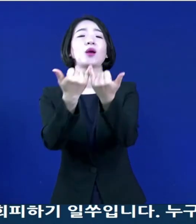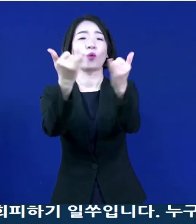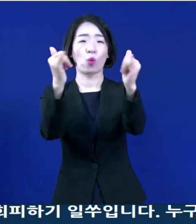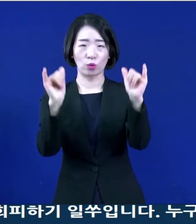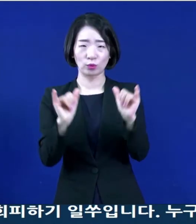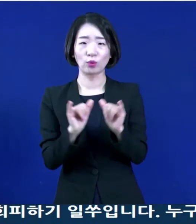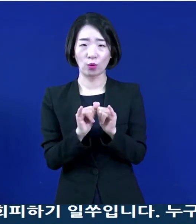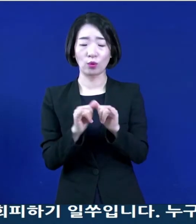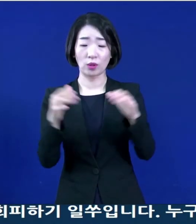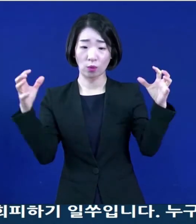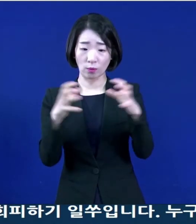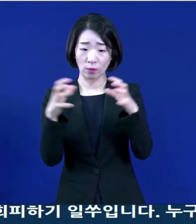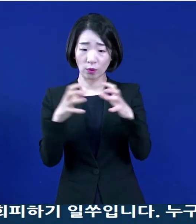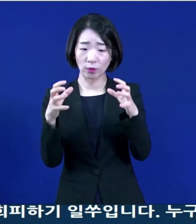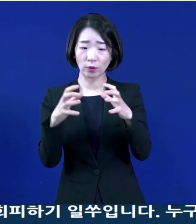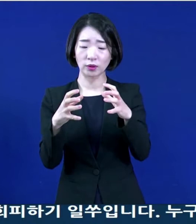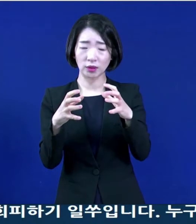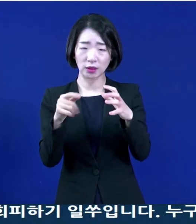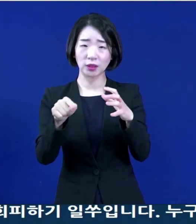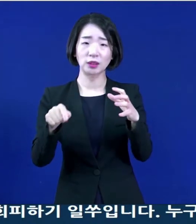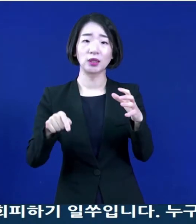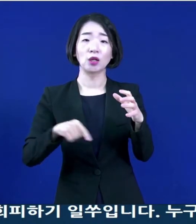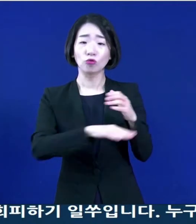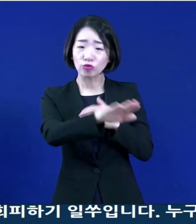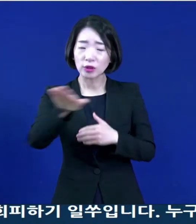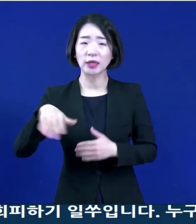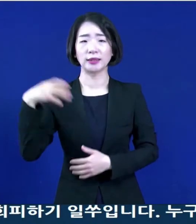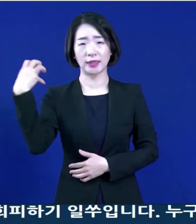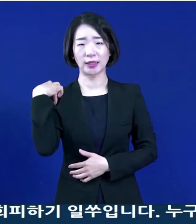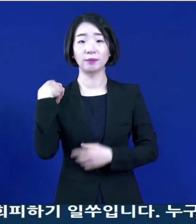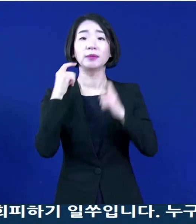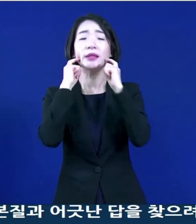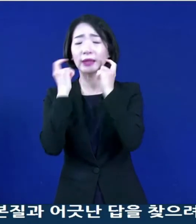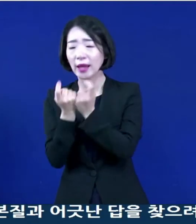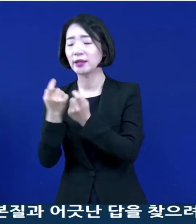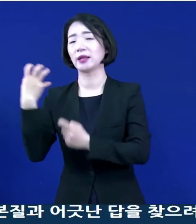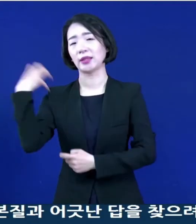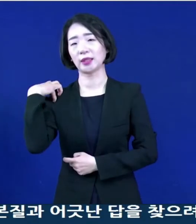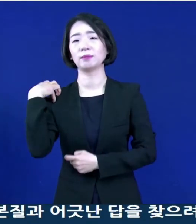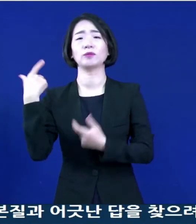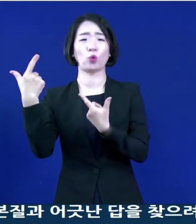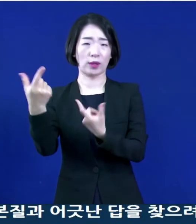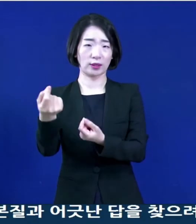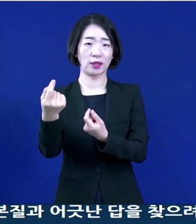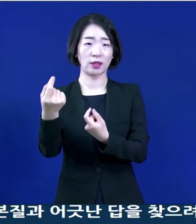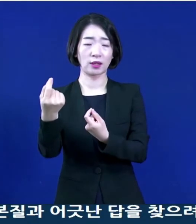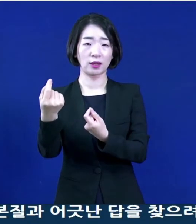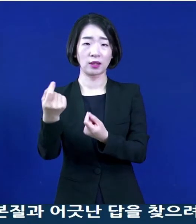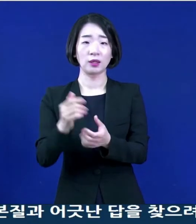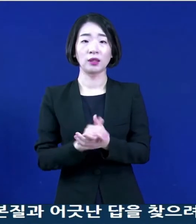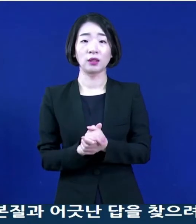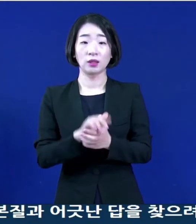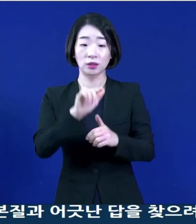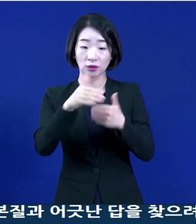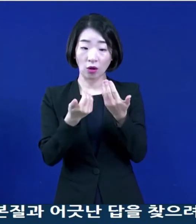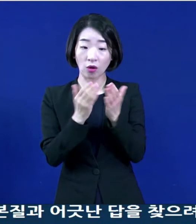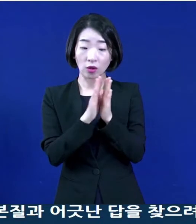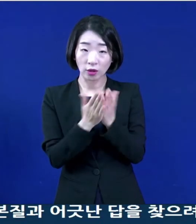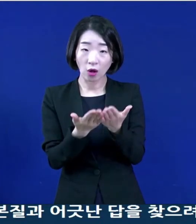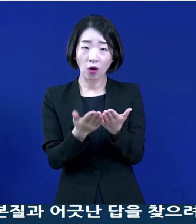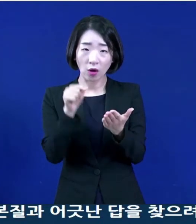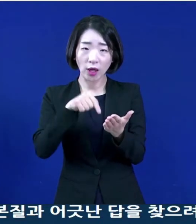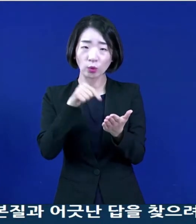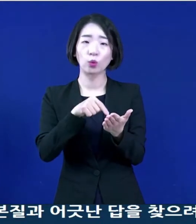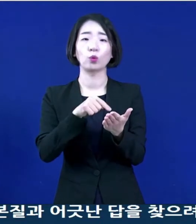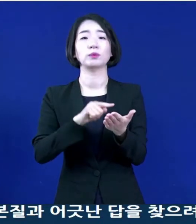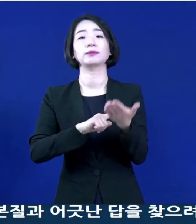공동이 책임을 지면서 거기에 연루된 개인도 책임이 있구나. 이게 성경의 원리구나. 그래서 성경을 보니까 그게 맞아요.